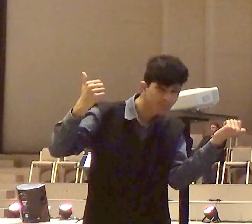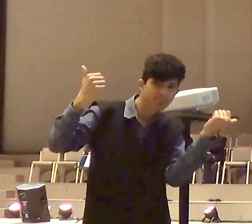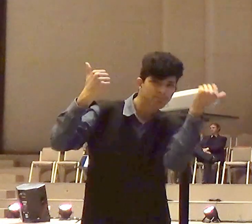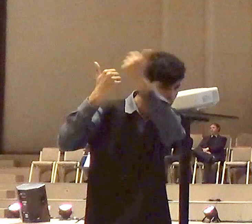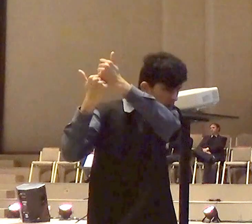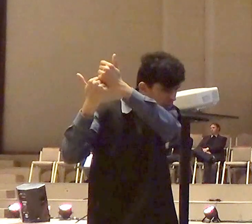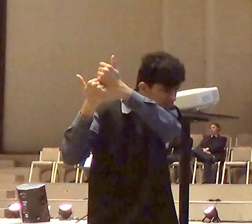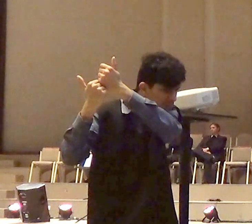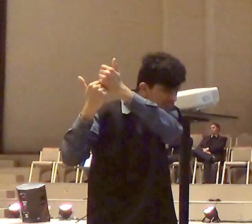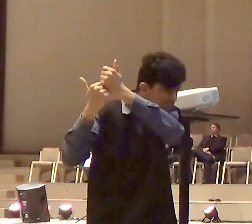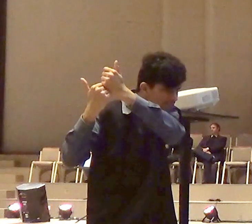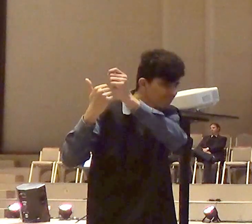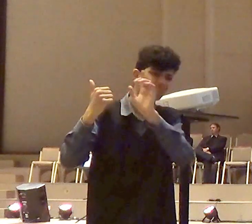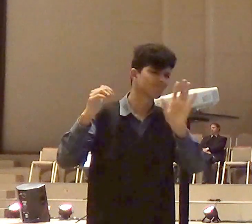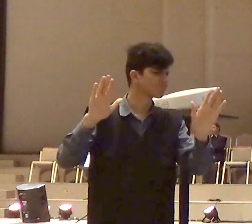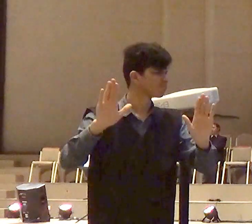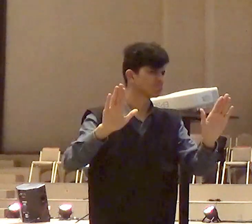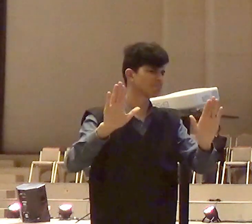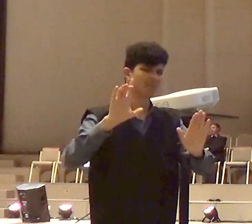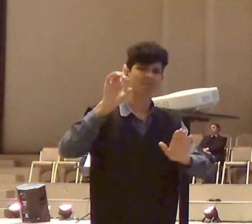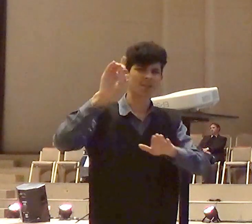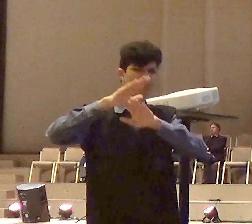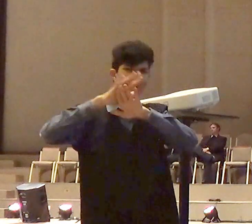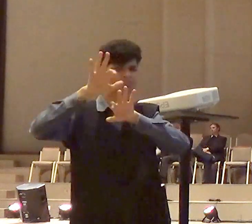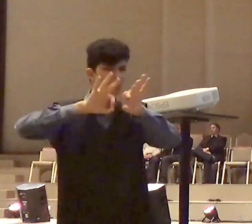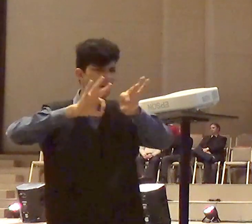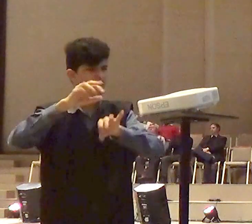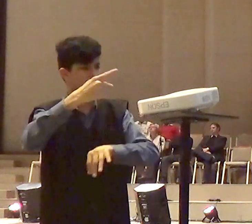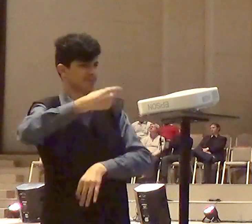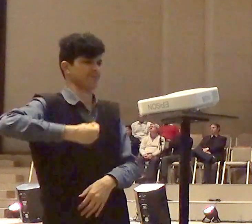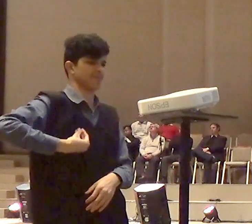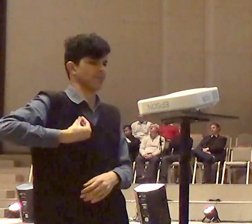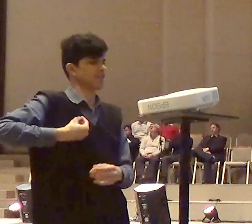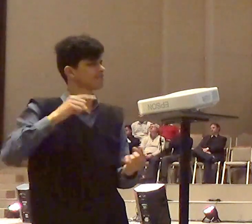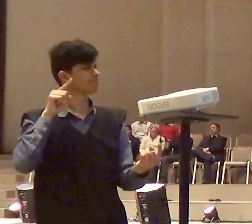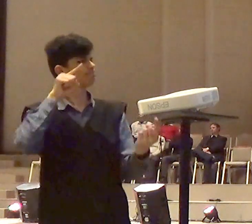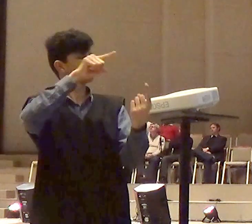e Deus tem um plano para tua vida e tem um propósito para você